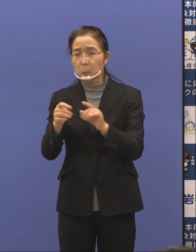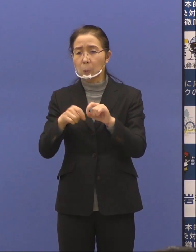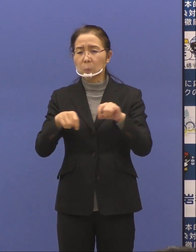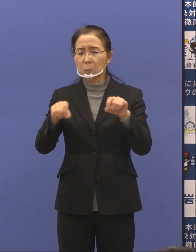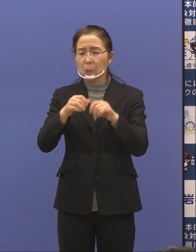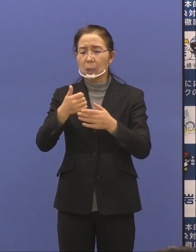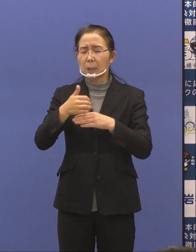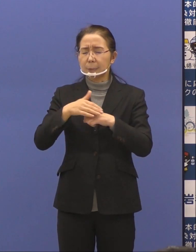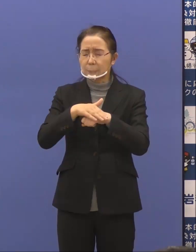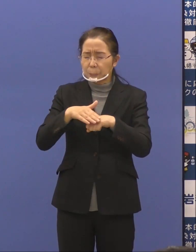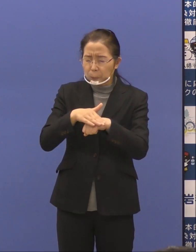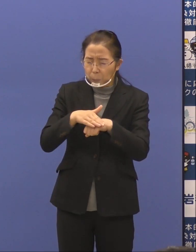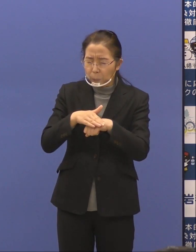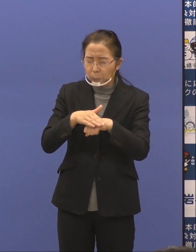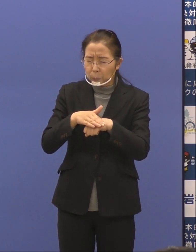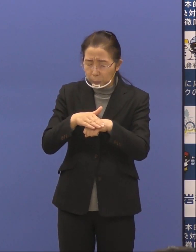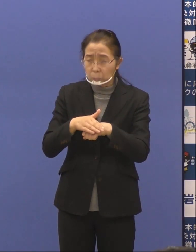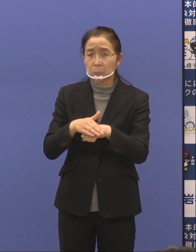要なんだと